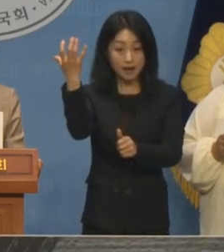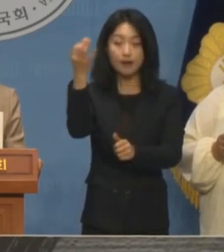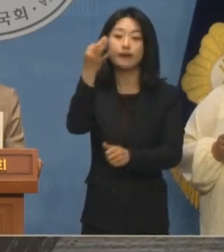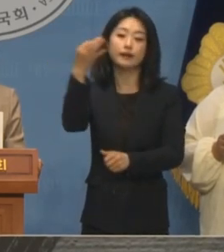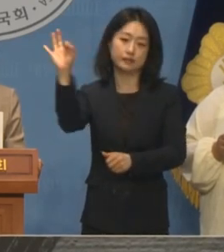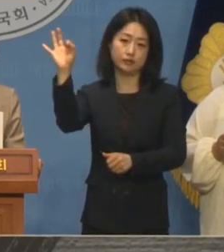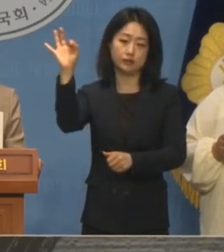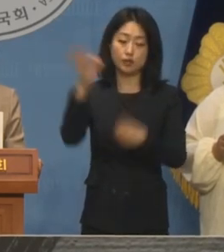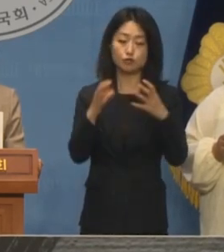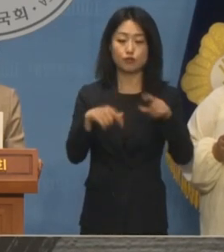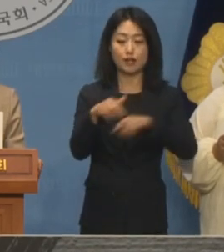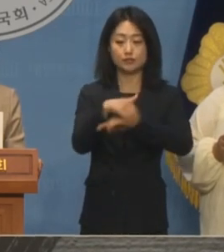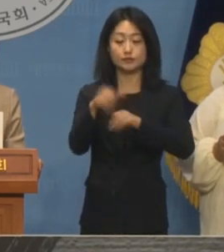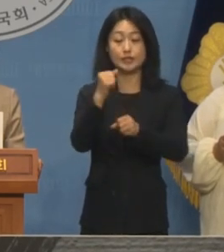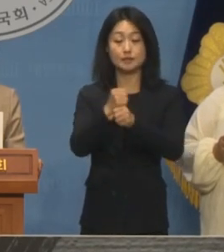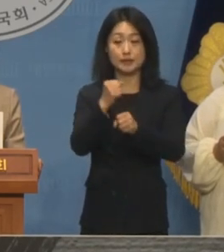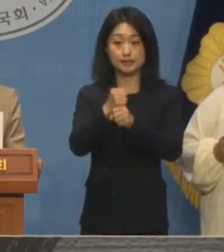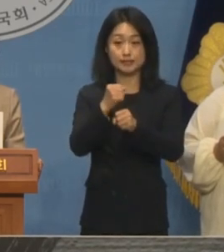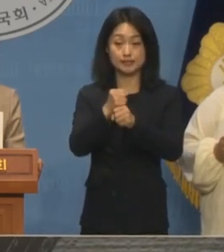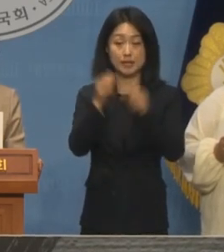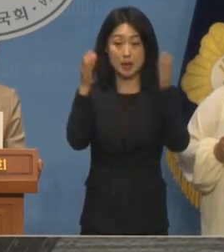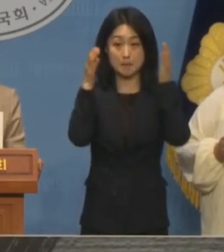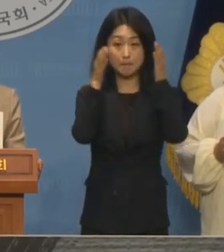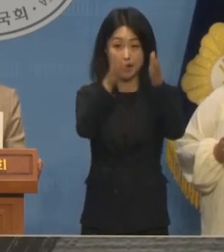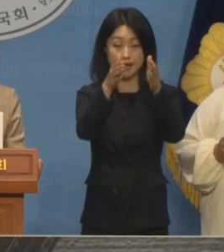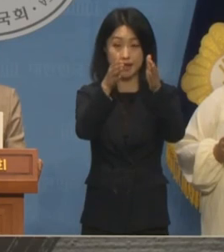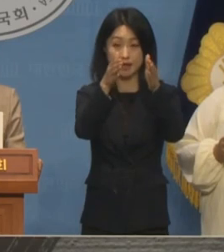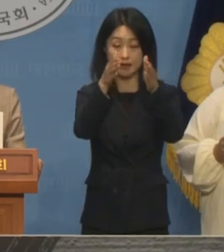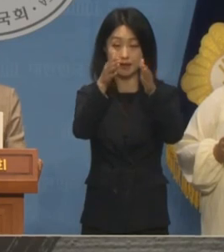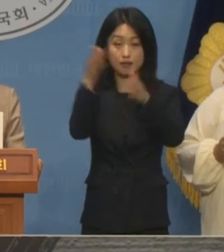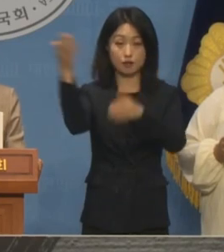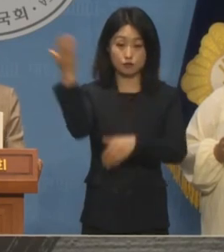국가 정책을 수립하는 방향성이 있는 가운데